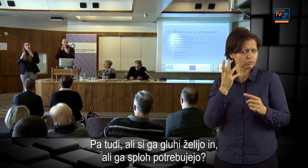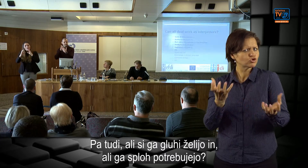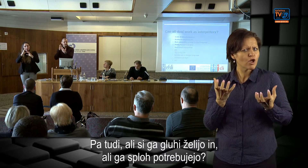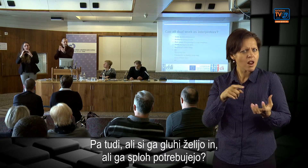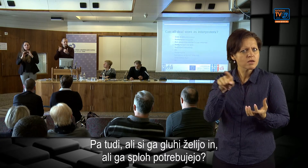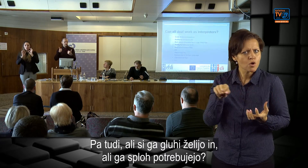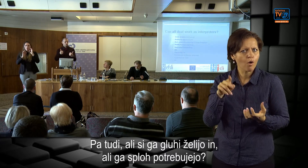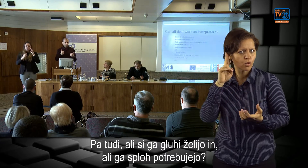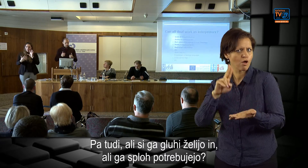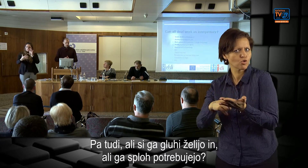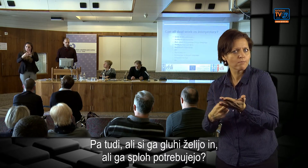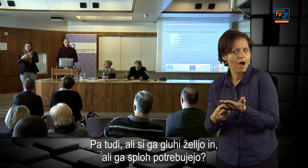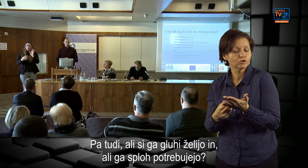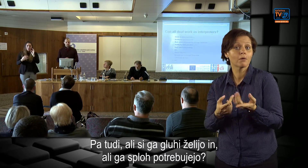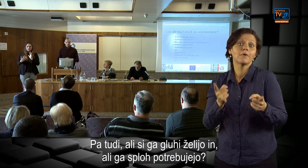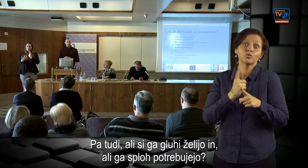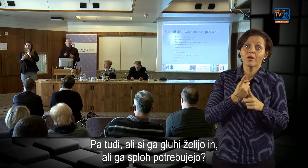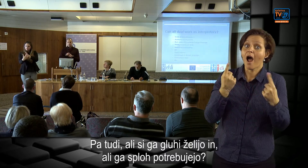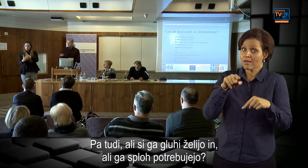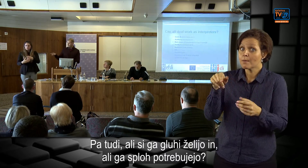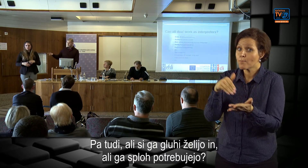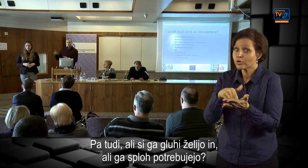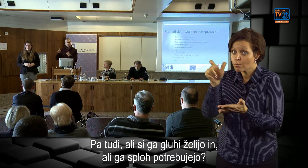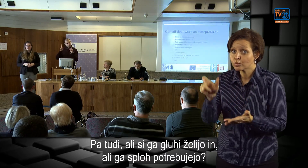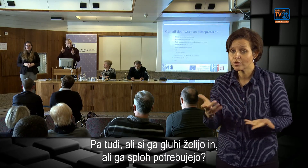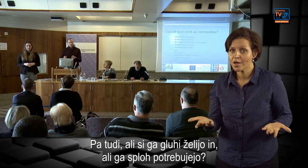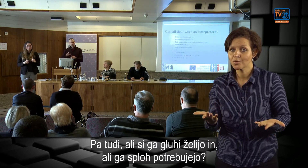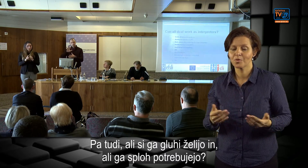ga gluhi želijo in ali ga sploh potrebujejo?